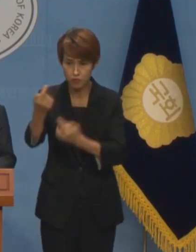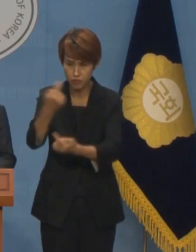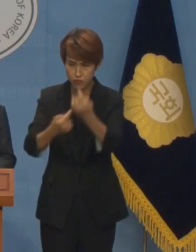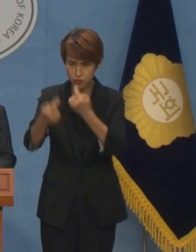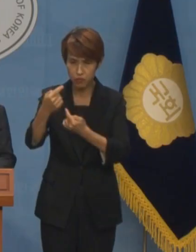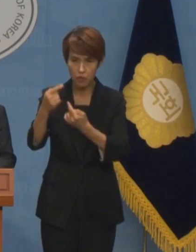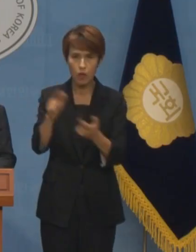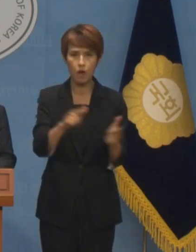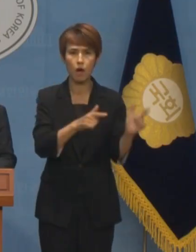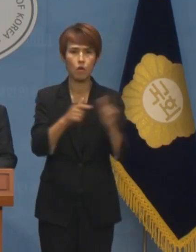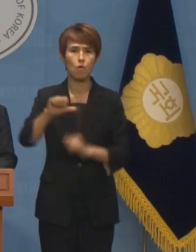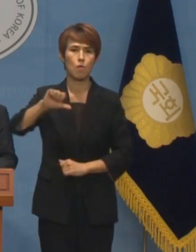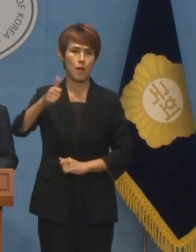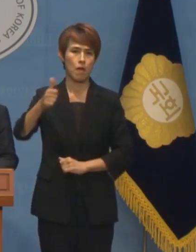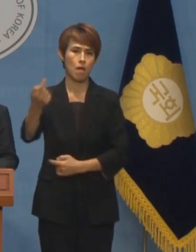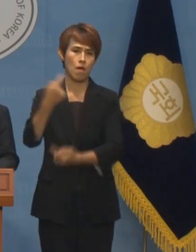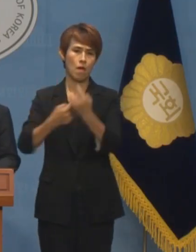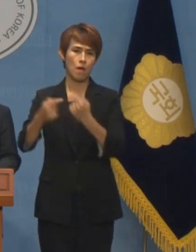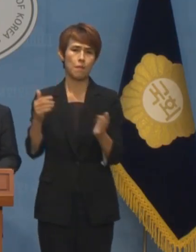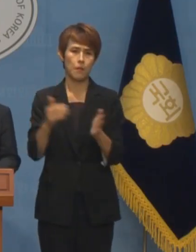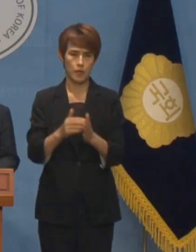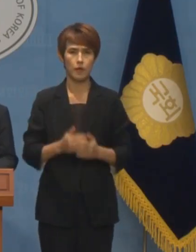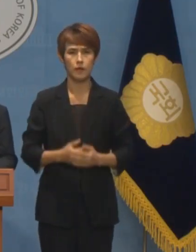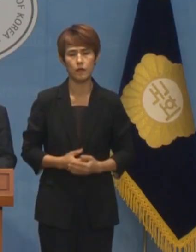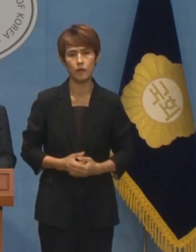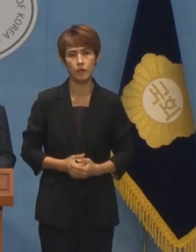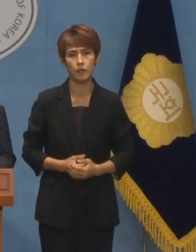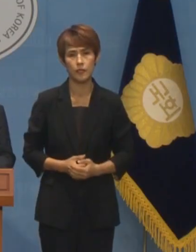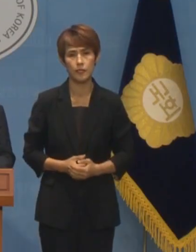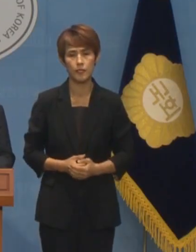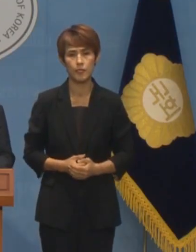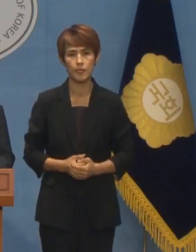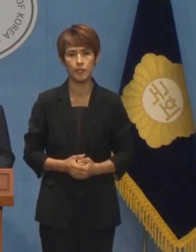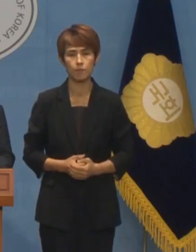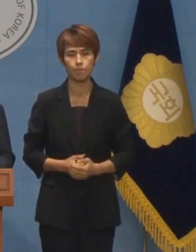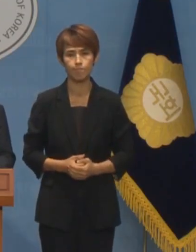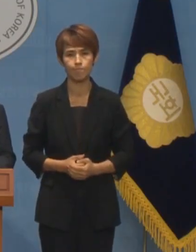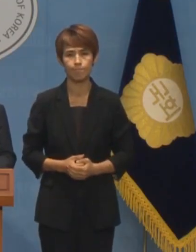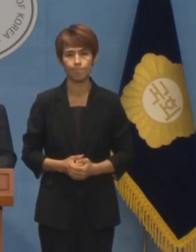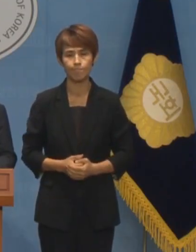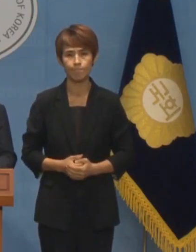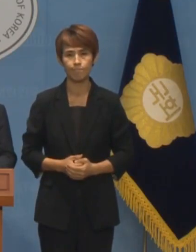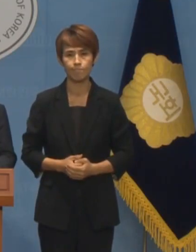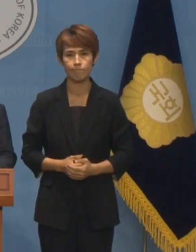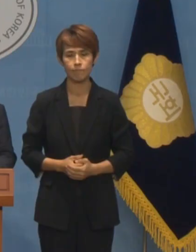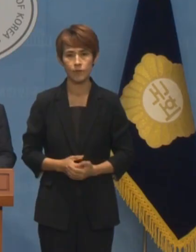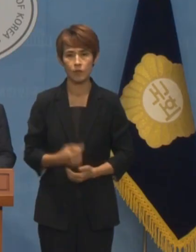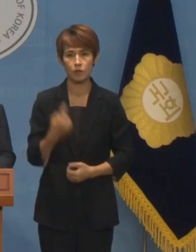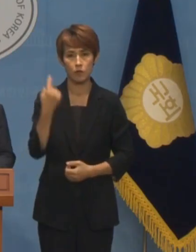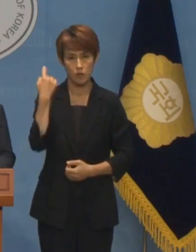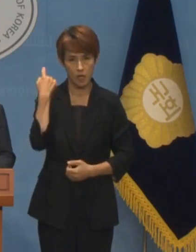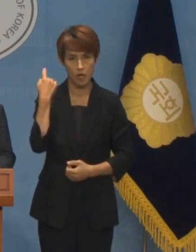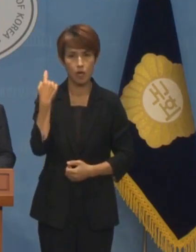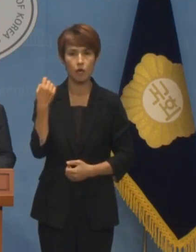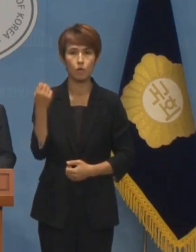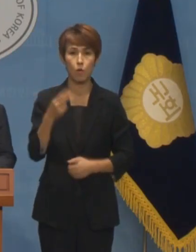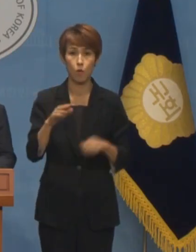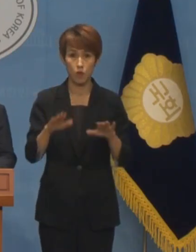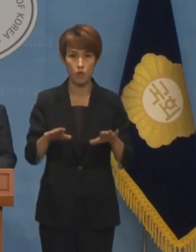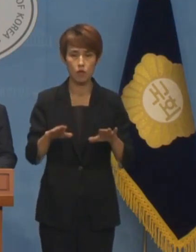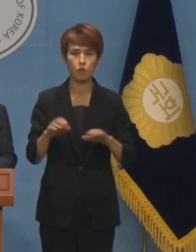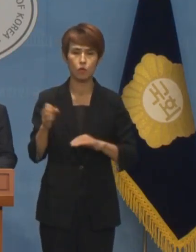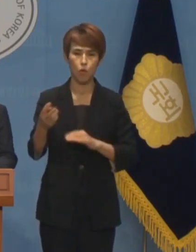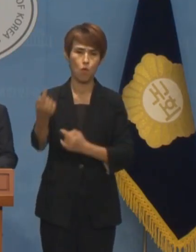500건 정도가 접수됐었습니다. 네, 우리가 어제 오늘 또 다른